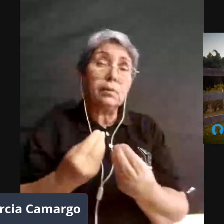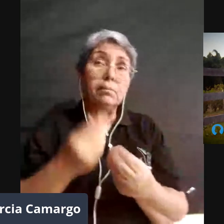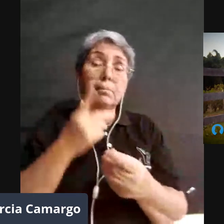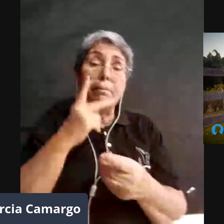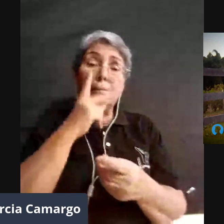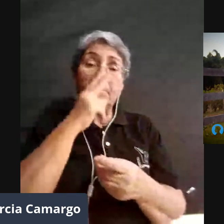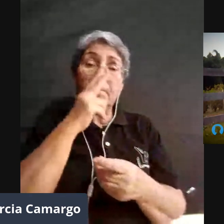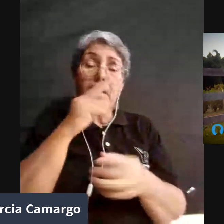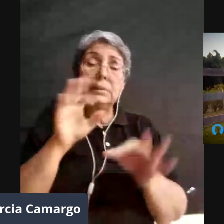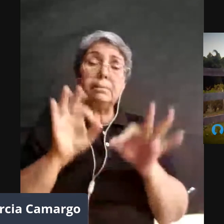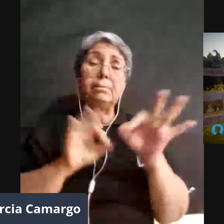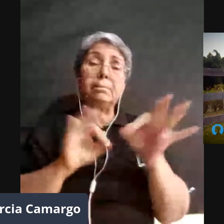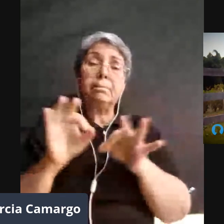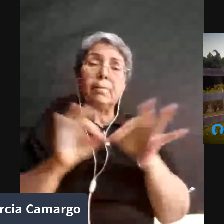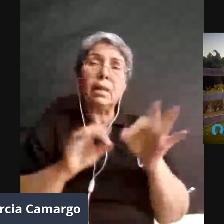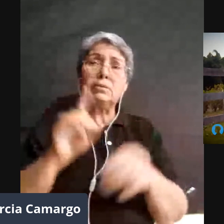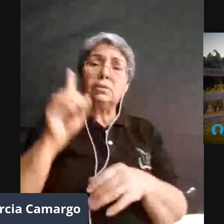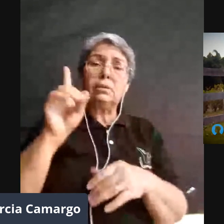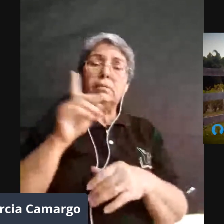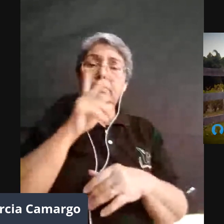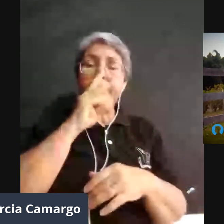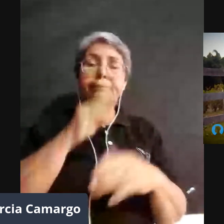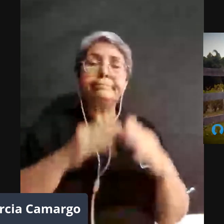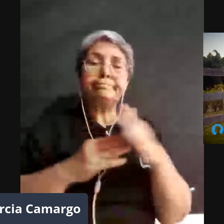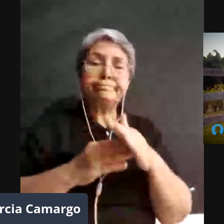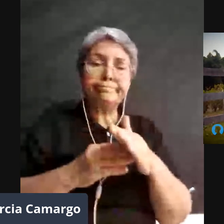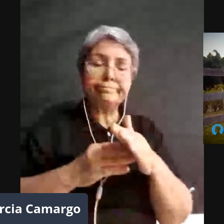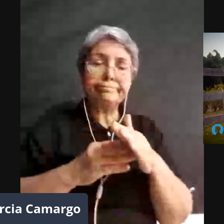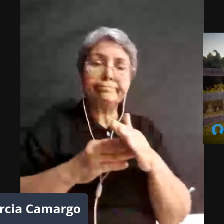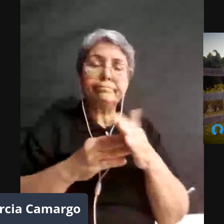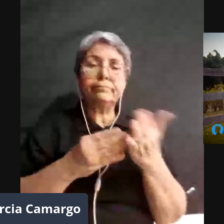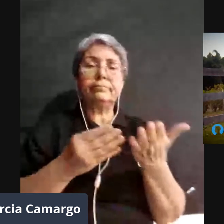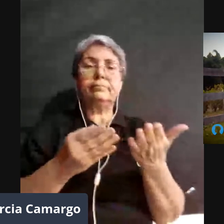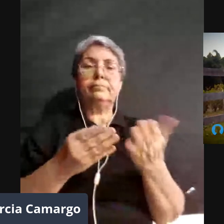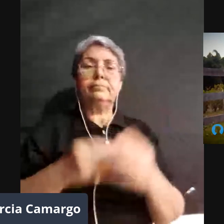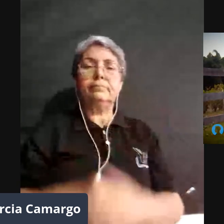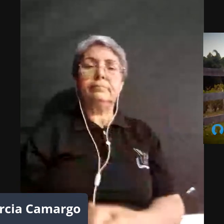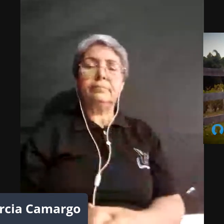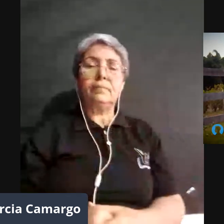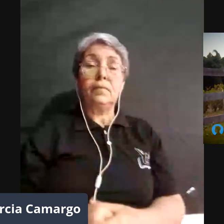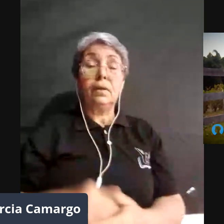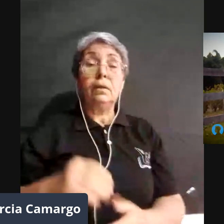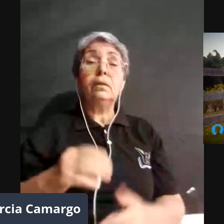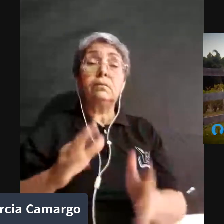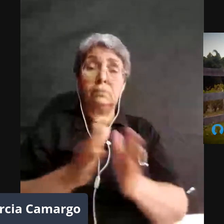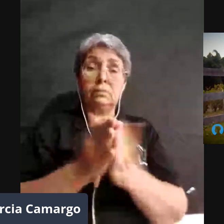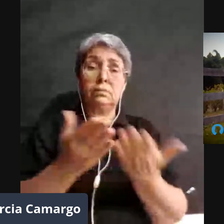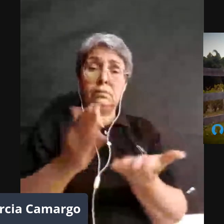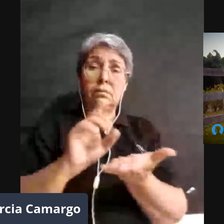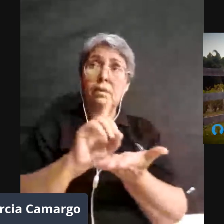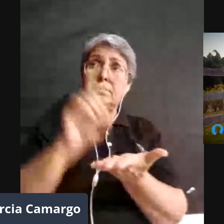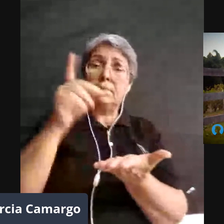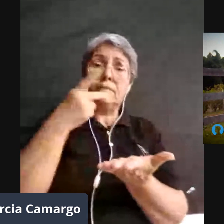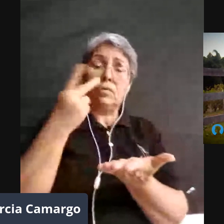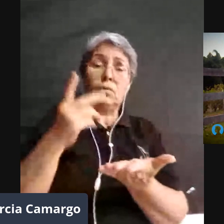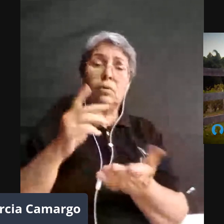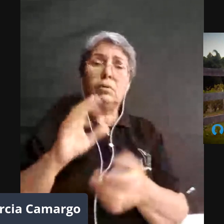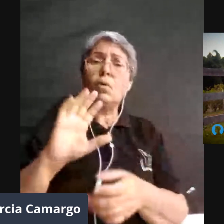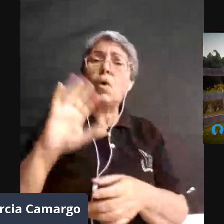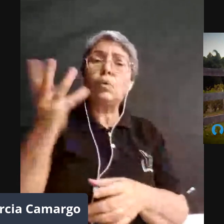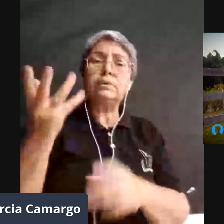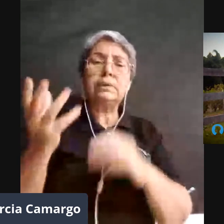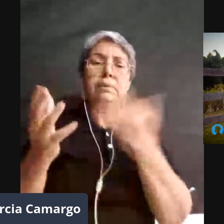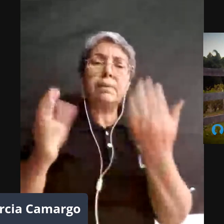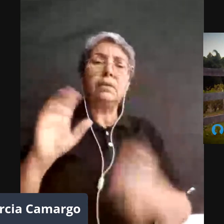sabe? Aqueles planos que nós lemos assim: e os últimos acontecimentos serão rápidos. E a